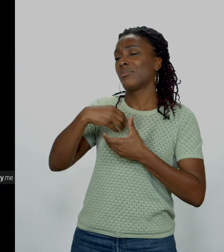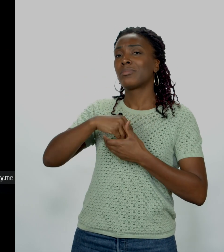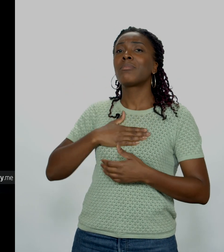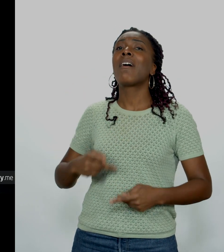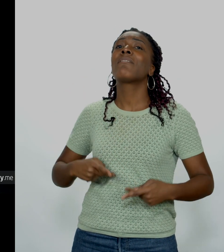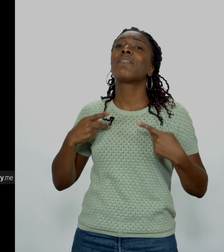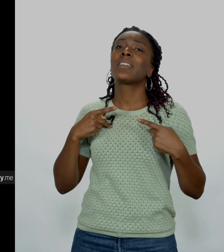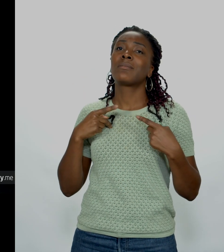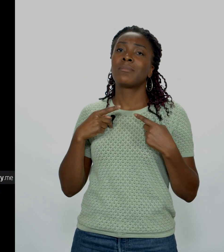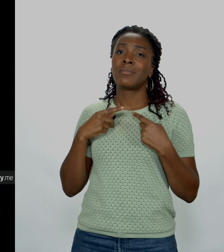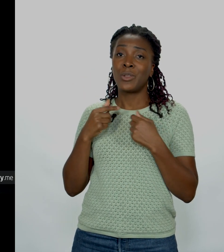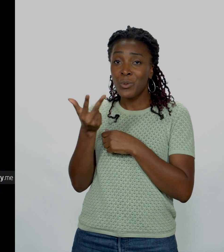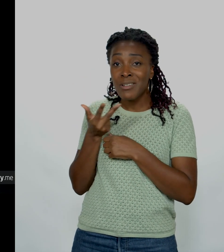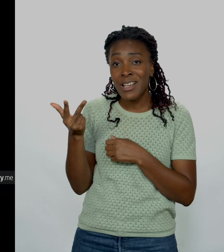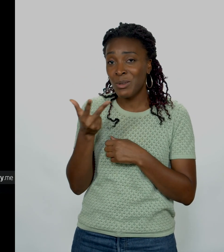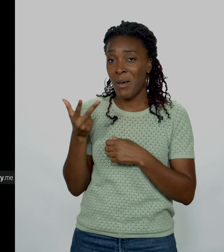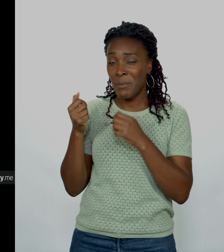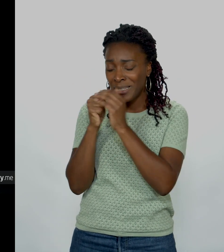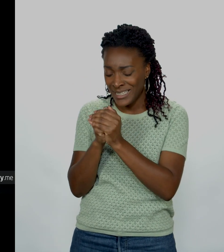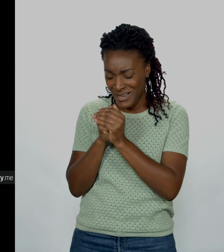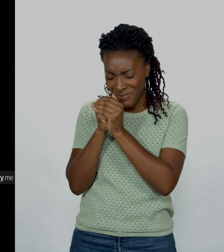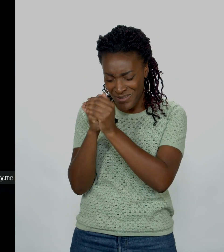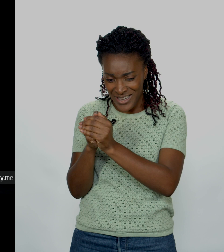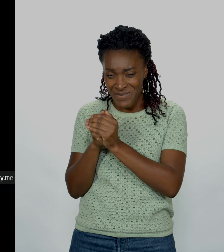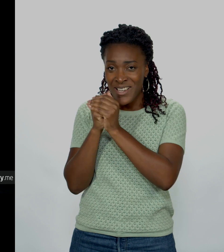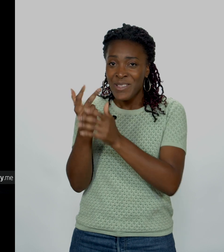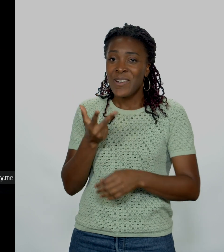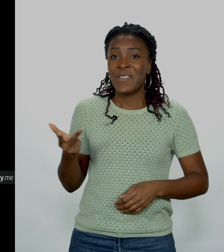vie. Je me suis couchée dans le lit avec mes parents,